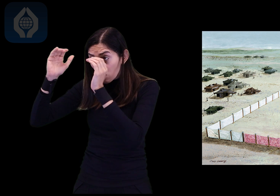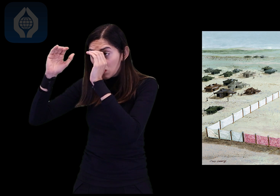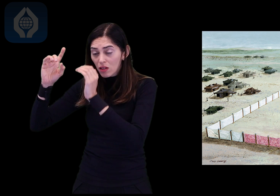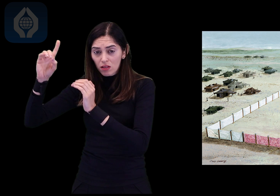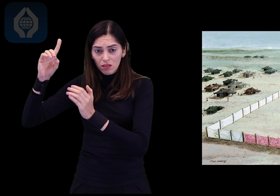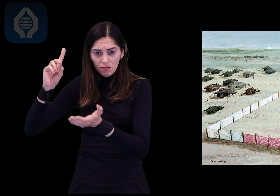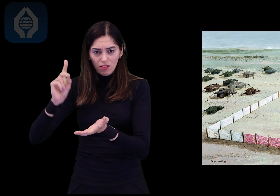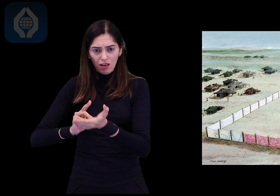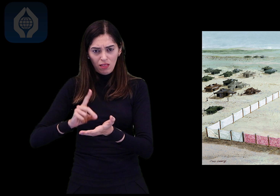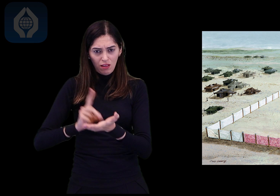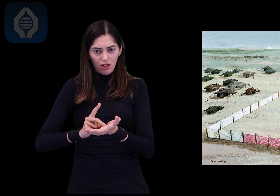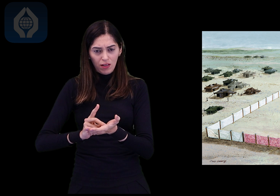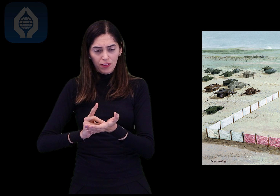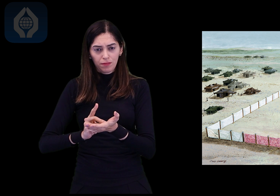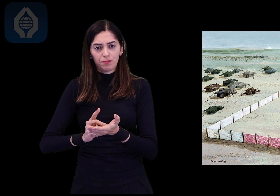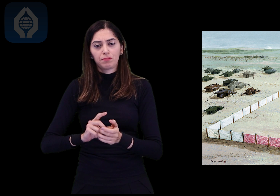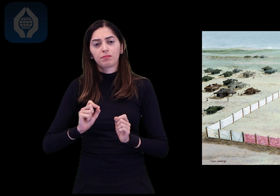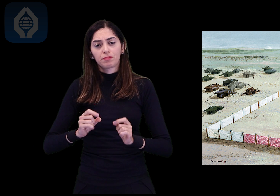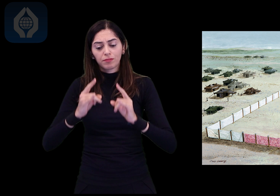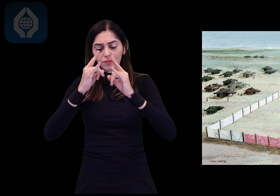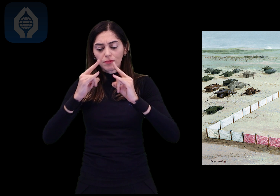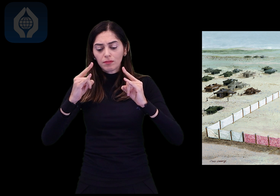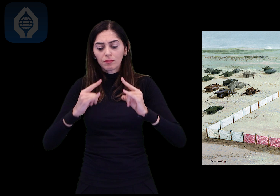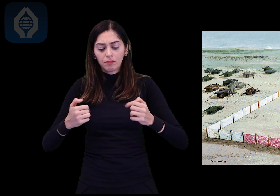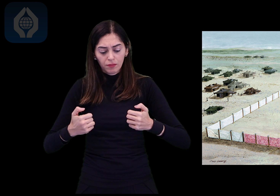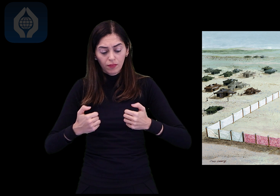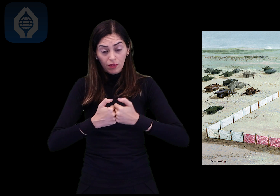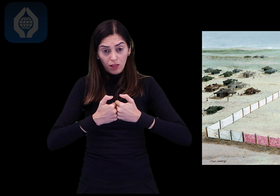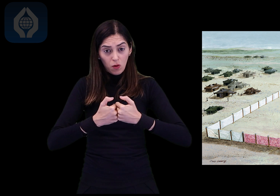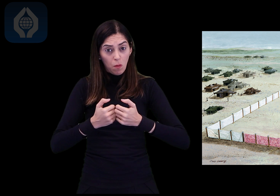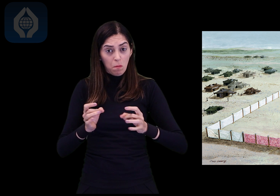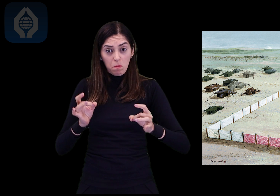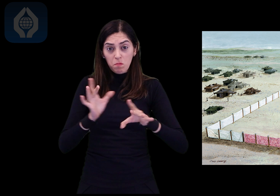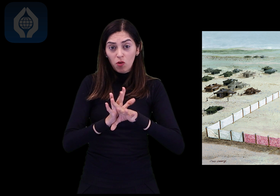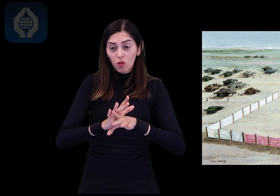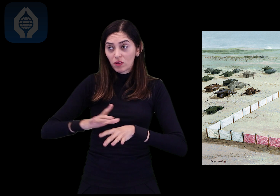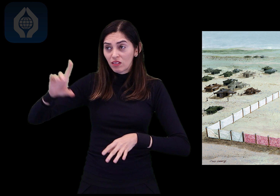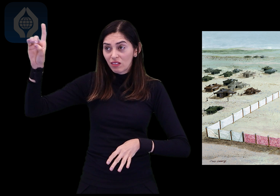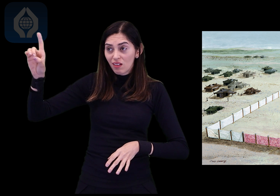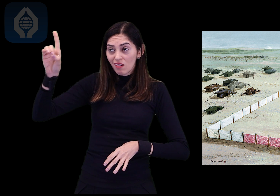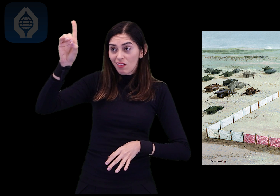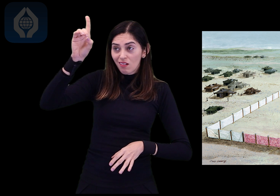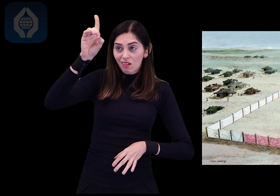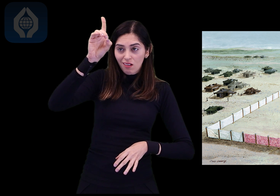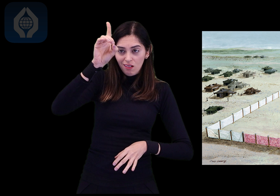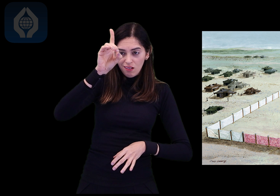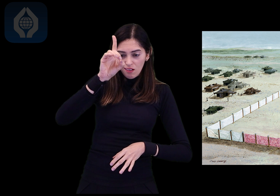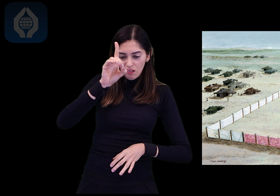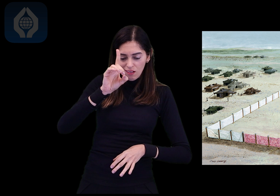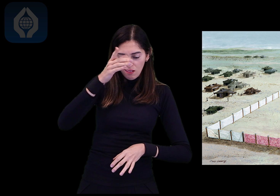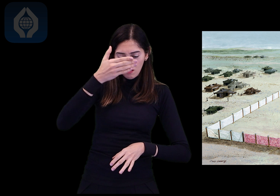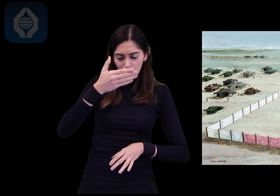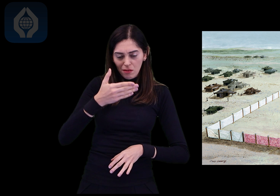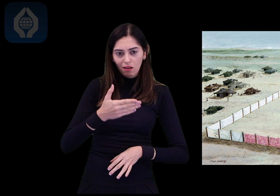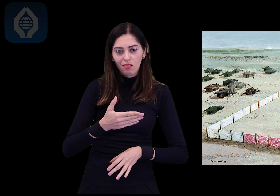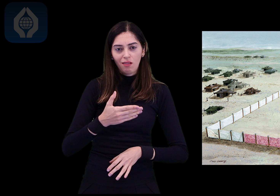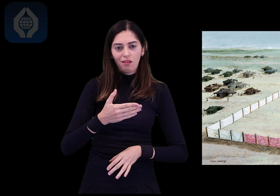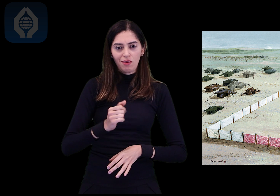O tabernáculo ficou pronto e Deus veio habitar nele. Deus disse a Moisés que os israelitas deviam construir o tabernáculo para que